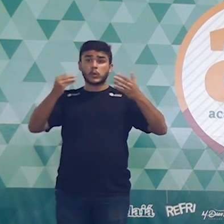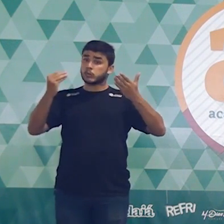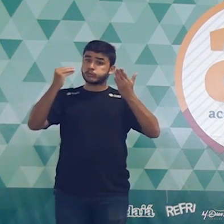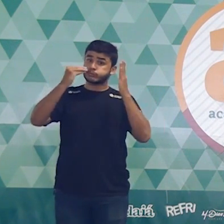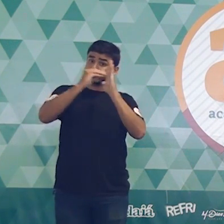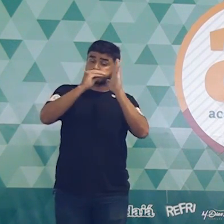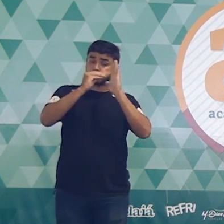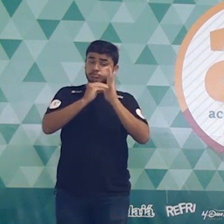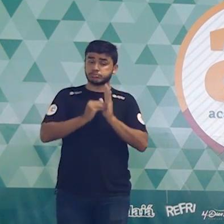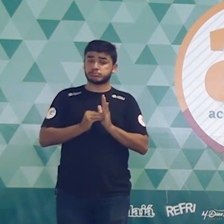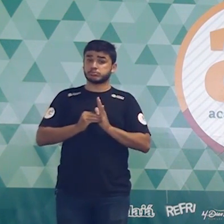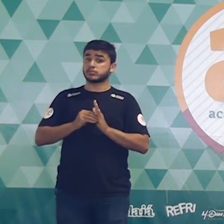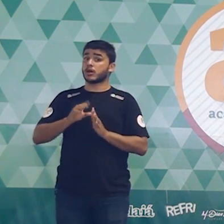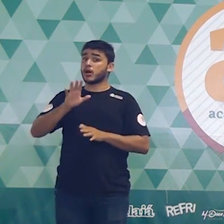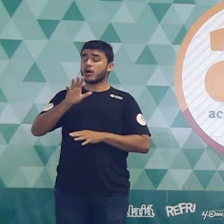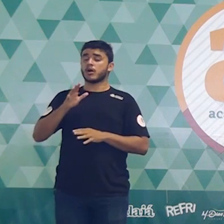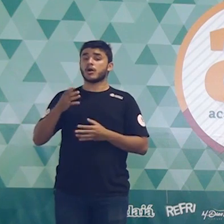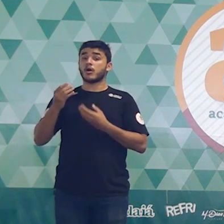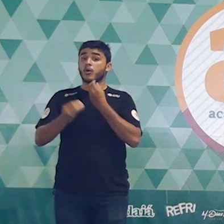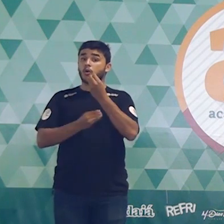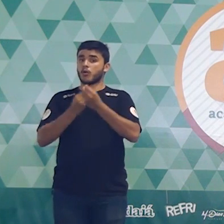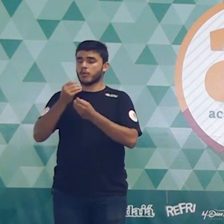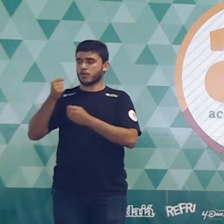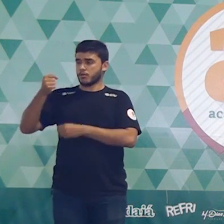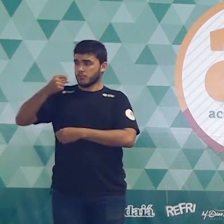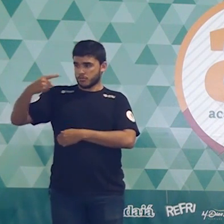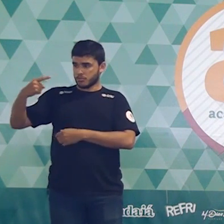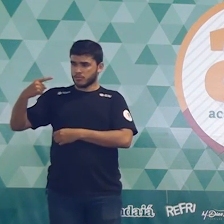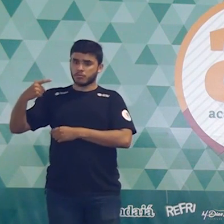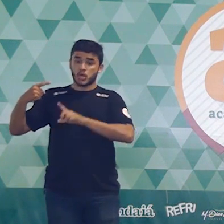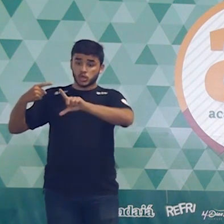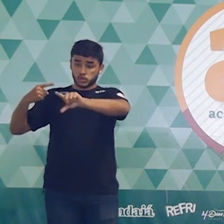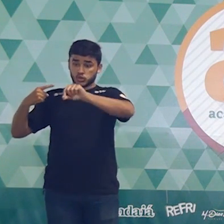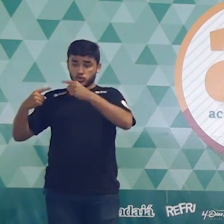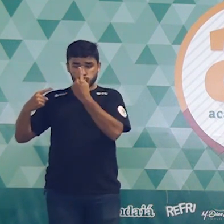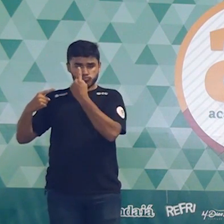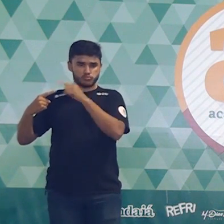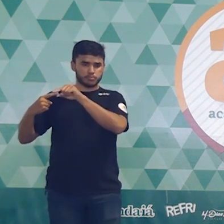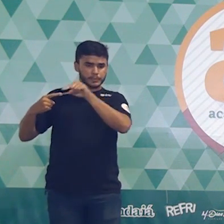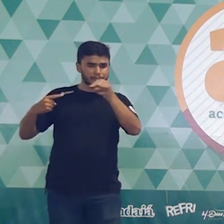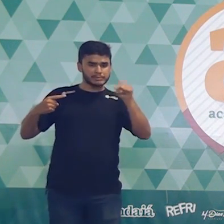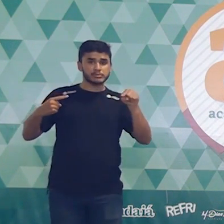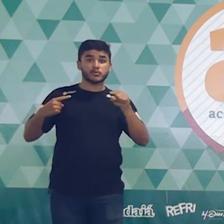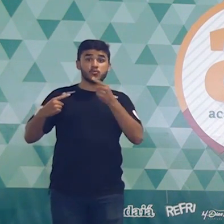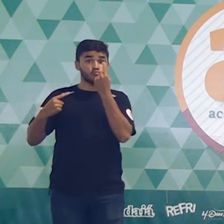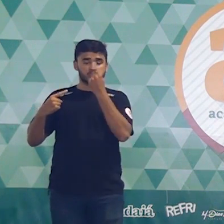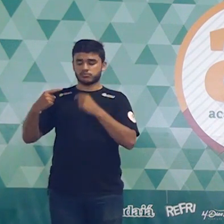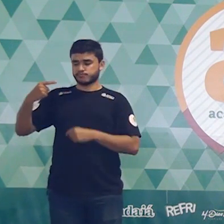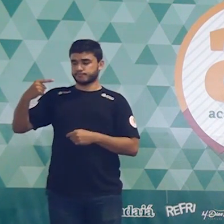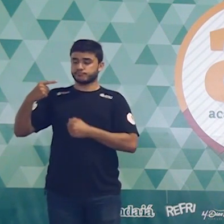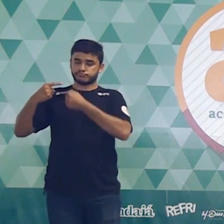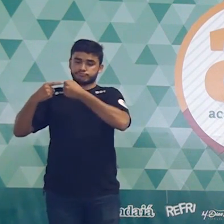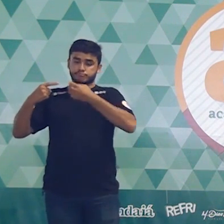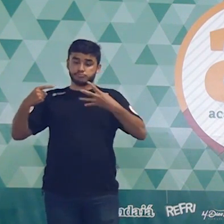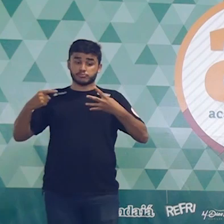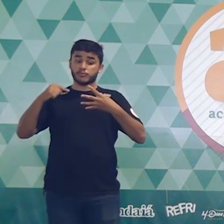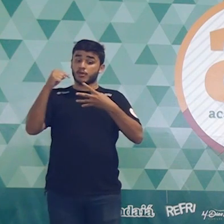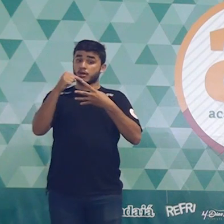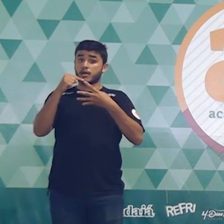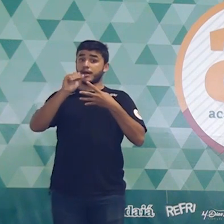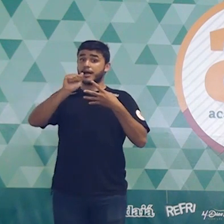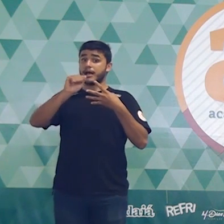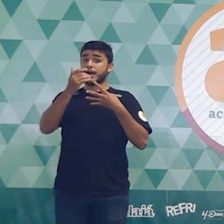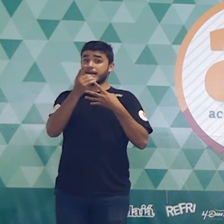as ações? Todo agente tem que ter uma ação. Quais são as ações? Tranquilo. Governo faz o que, pessoal, na